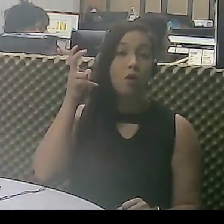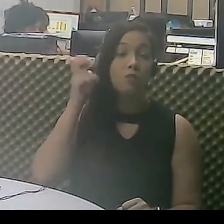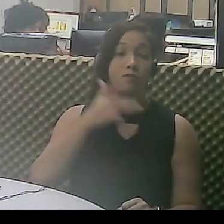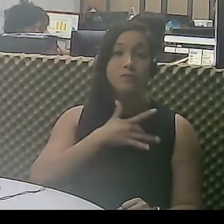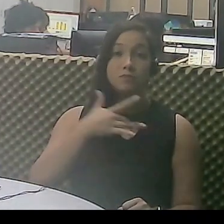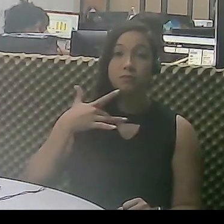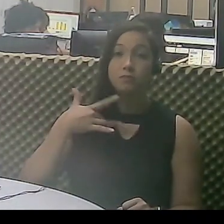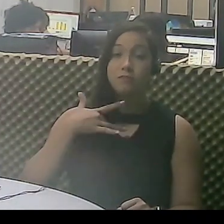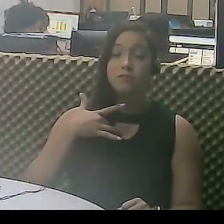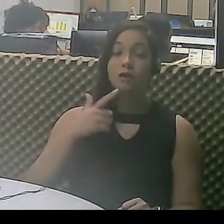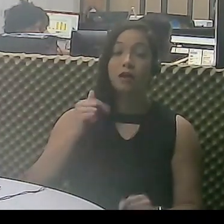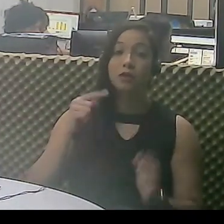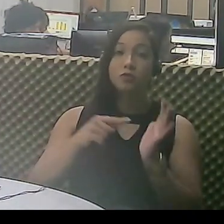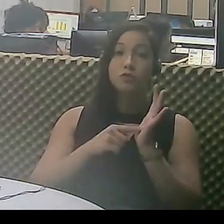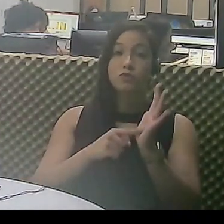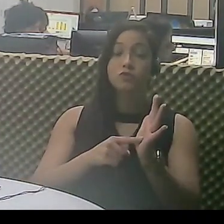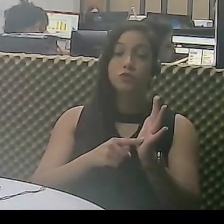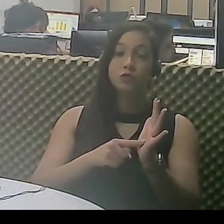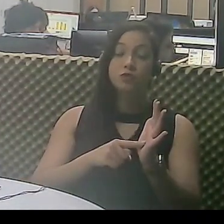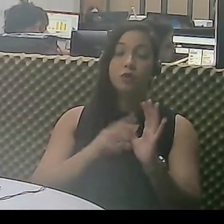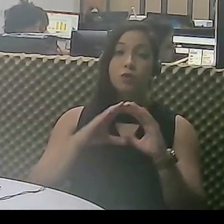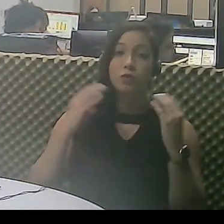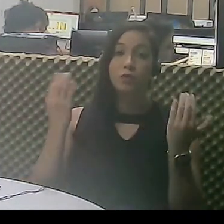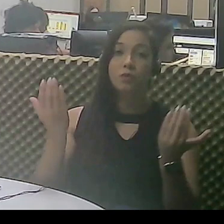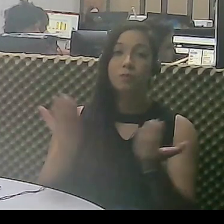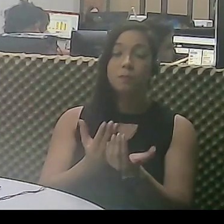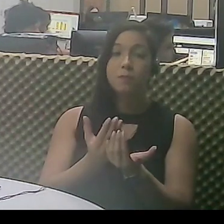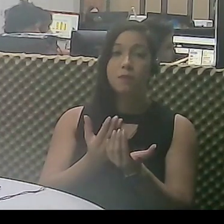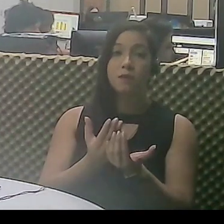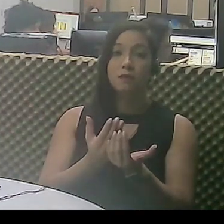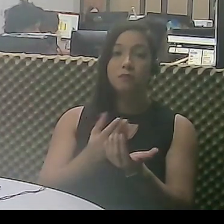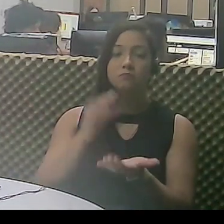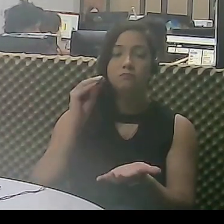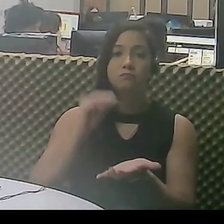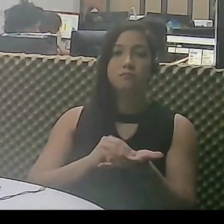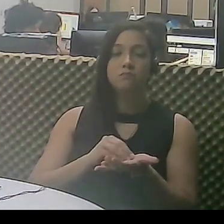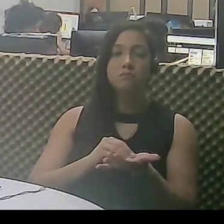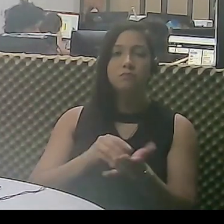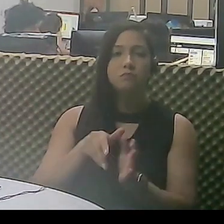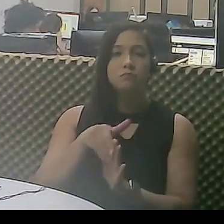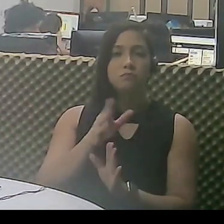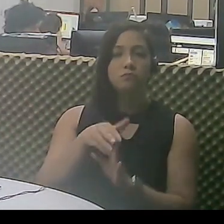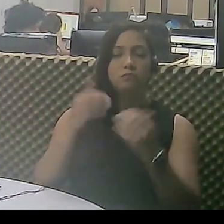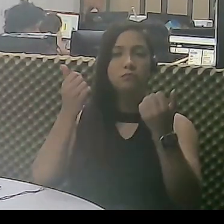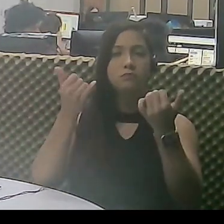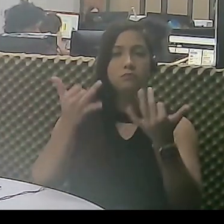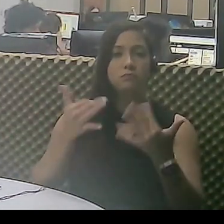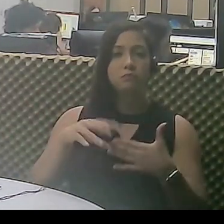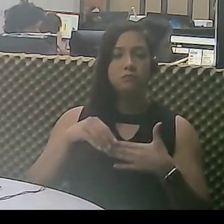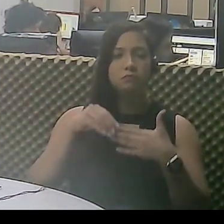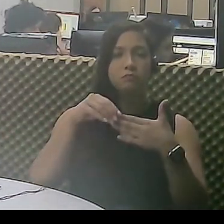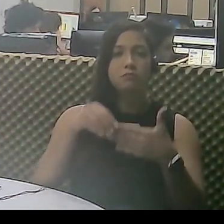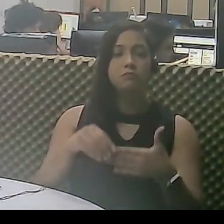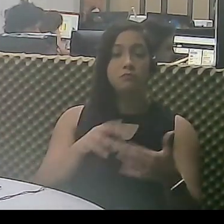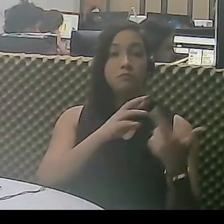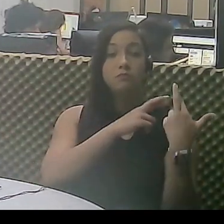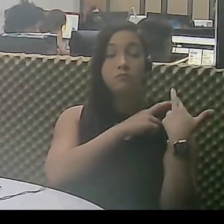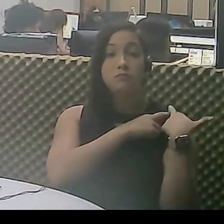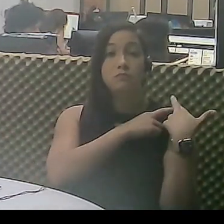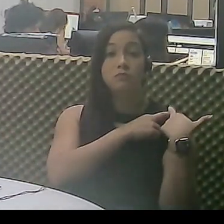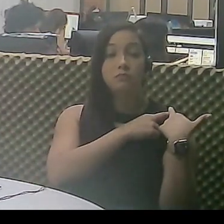Saúde, que é um canal direto da comunidade. O órgão registra, orienta, encaminha ao setor